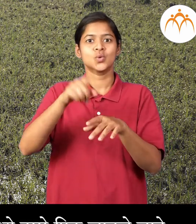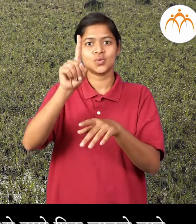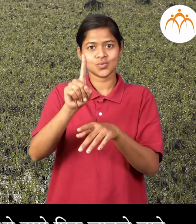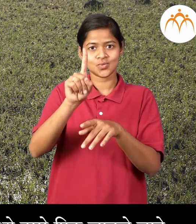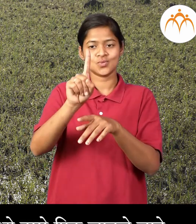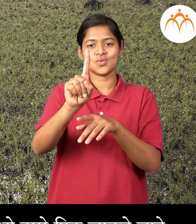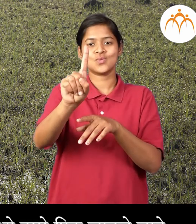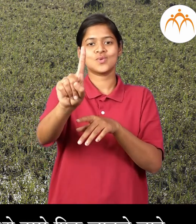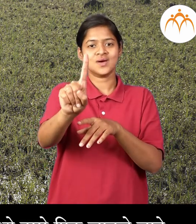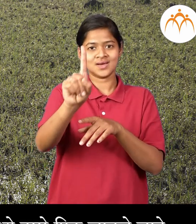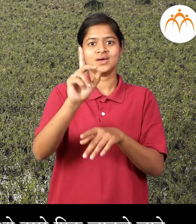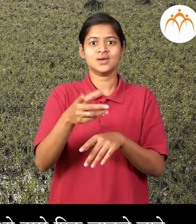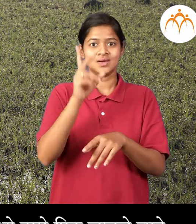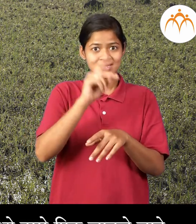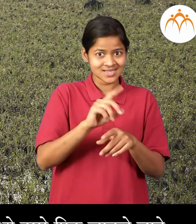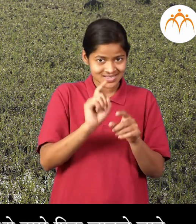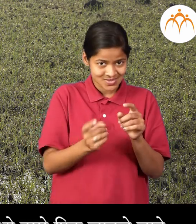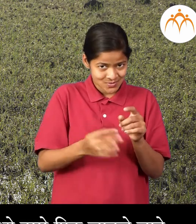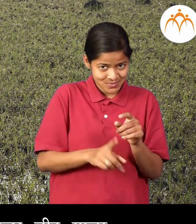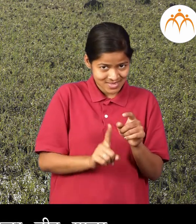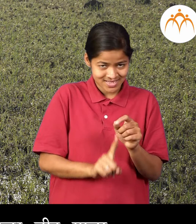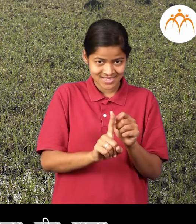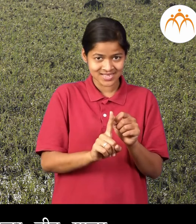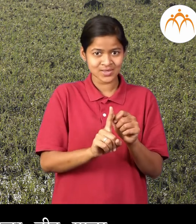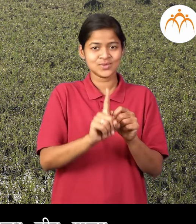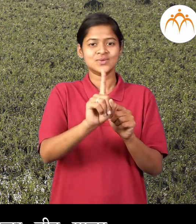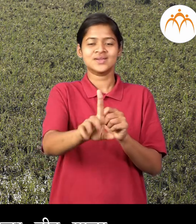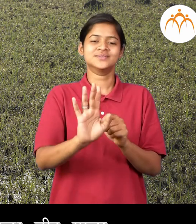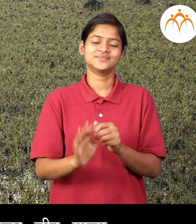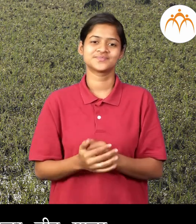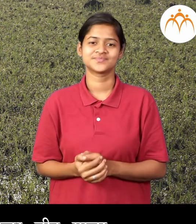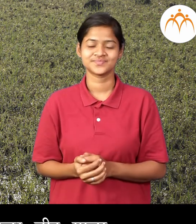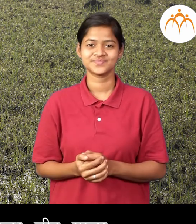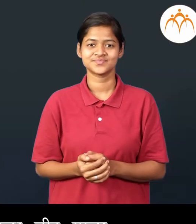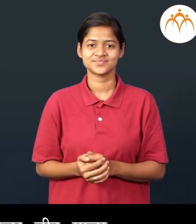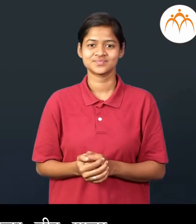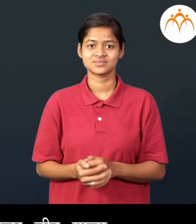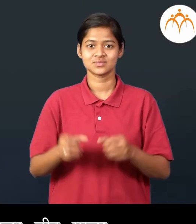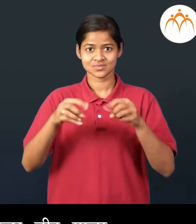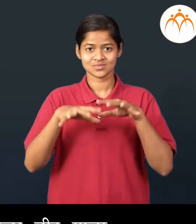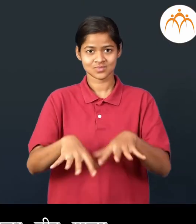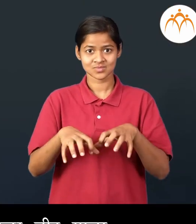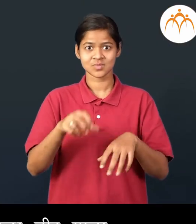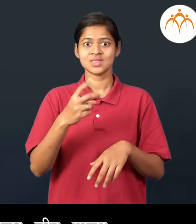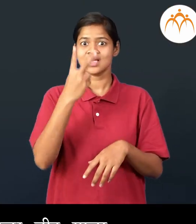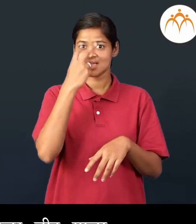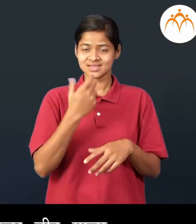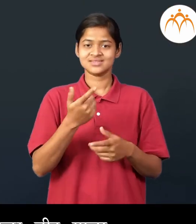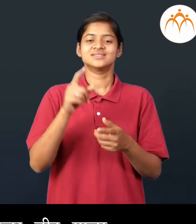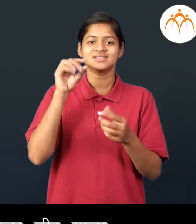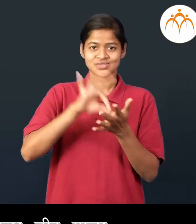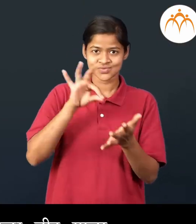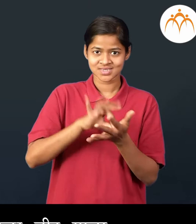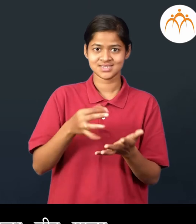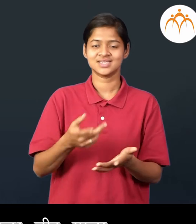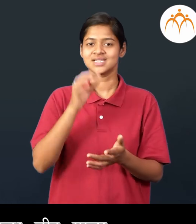खालचा वाफ्यान मदे दुसरा पीक लावला जातां एक, मुले कांदा, लसून, मुला,